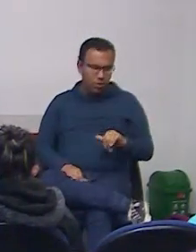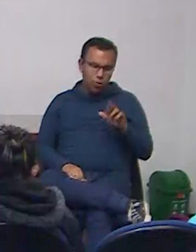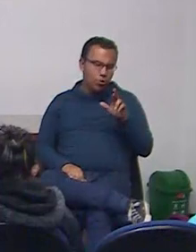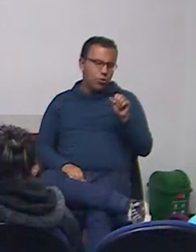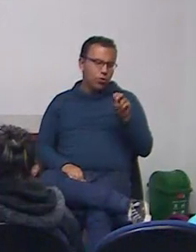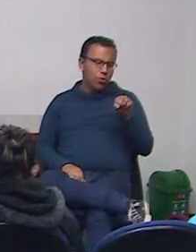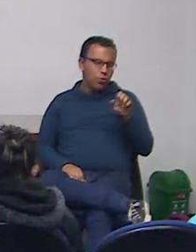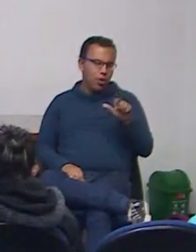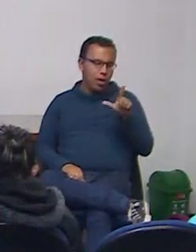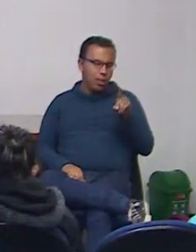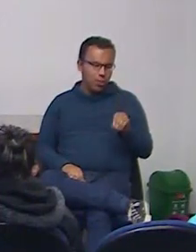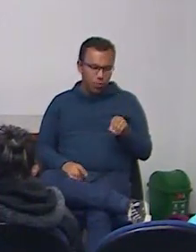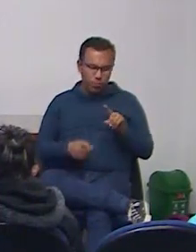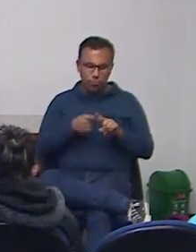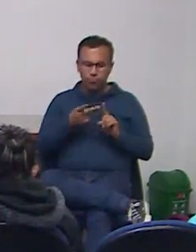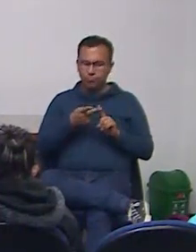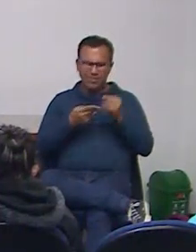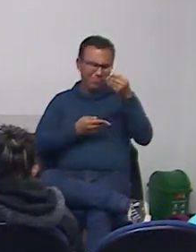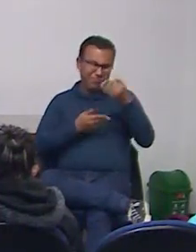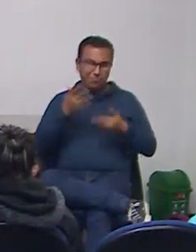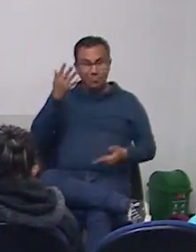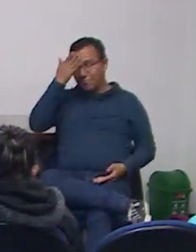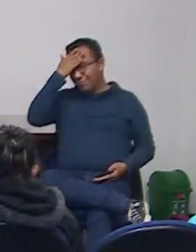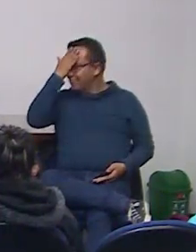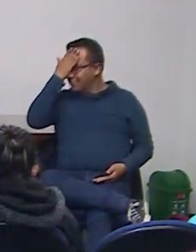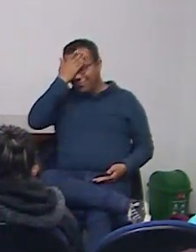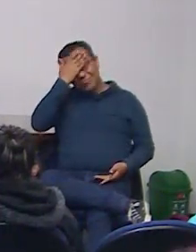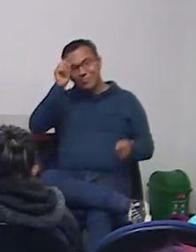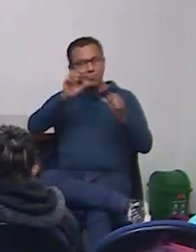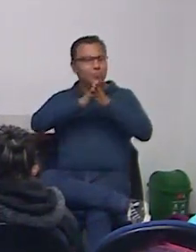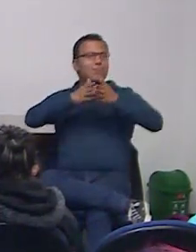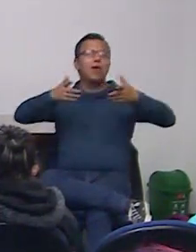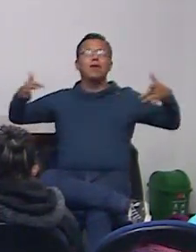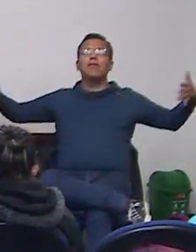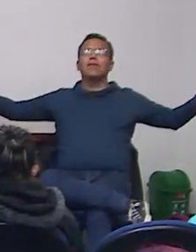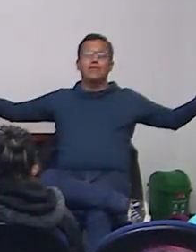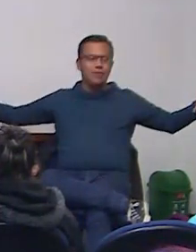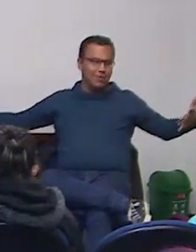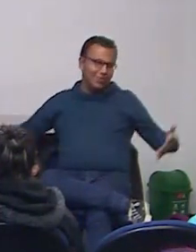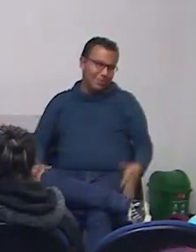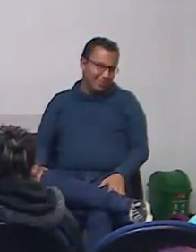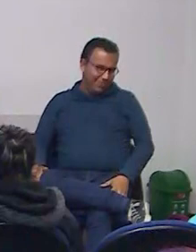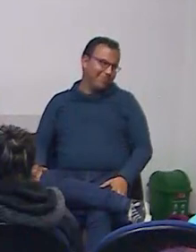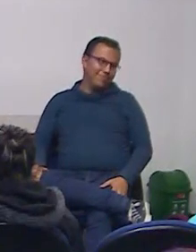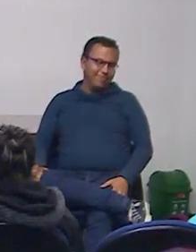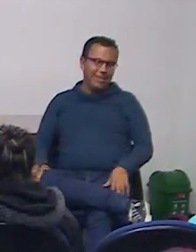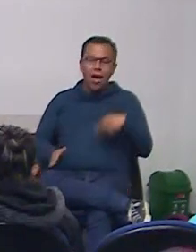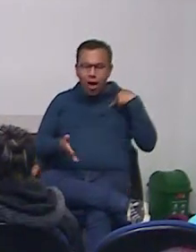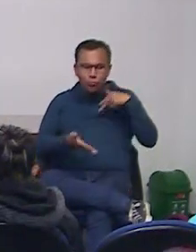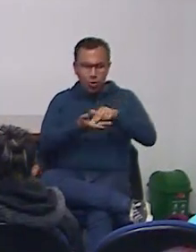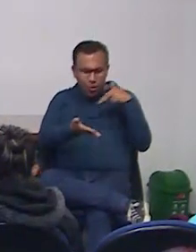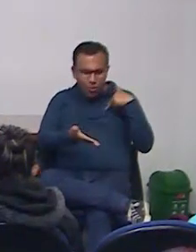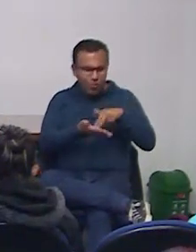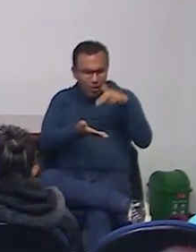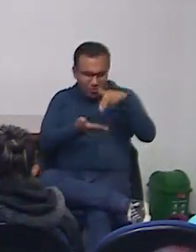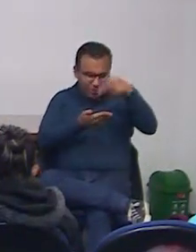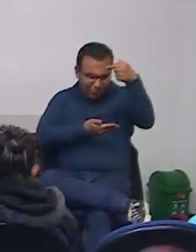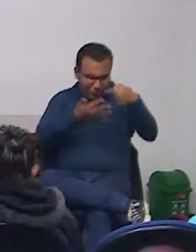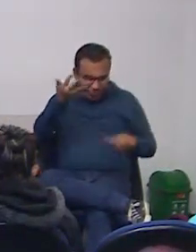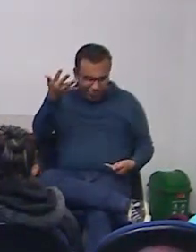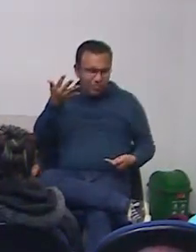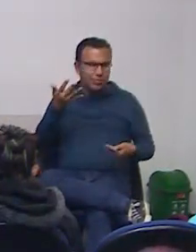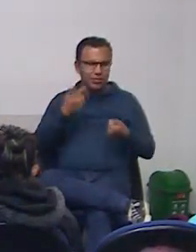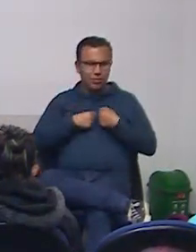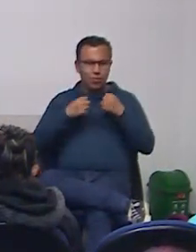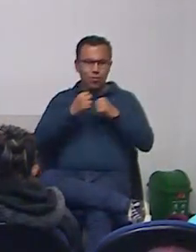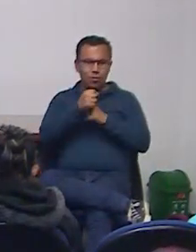benenson y y y y y en todo el no es que eso es un mundo muy amplio de cosas que que que nos ayudan a fortalecernos que